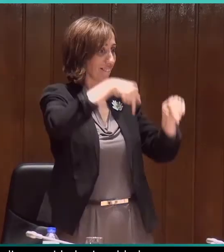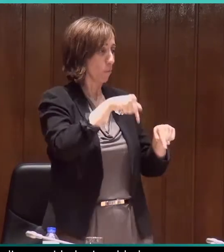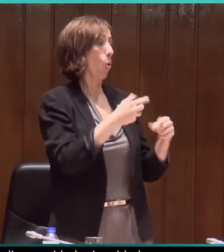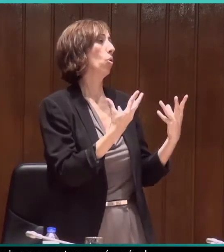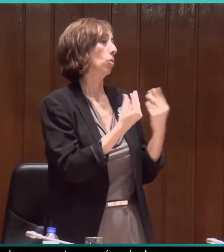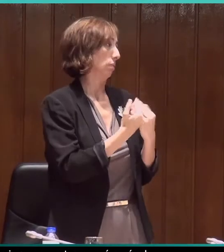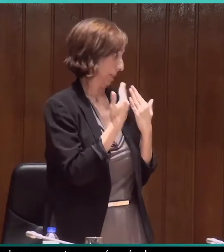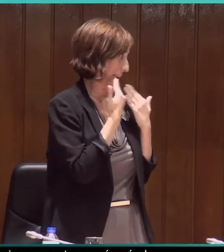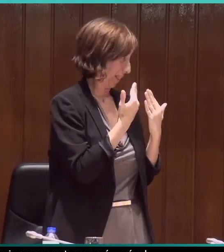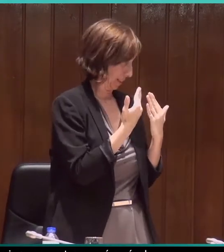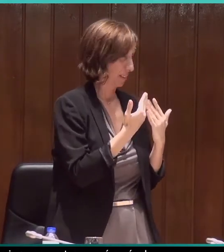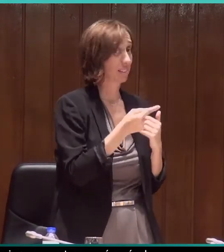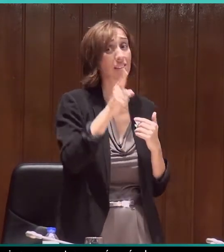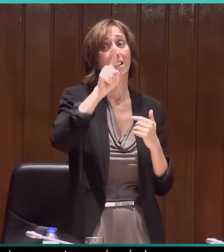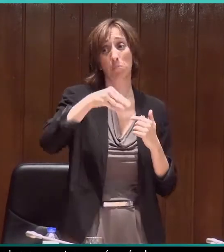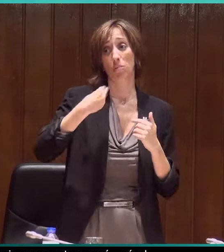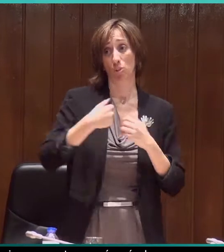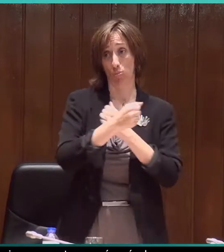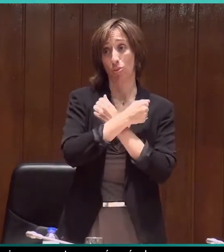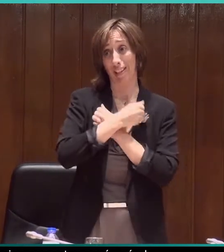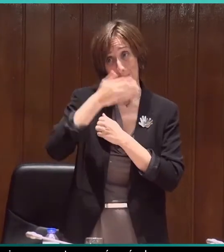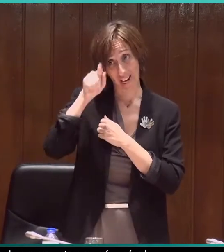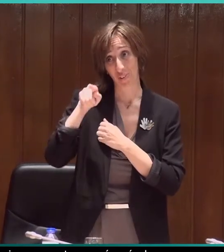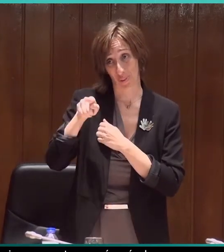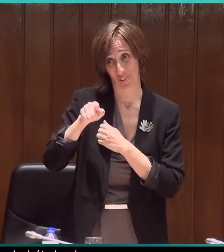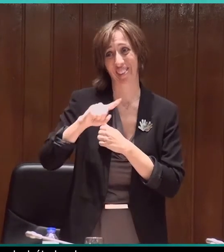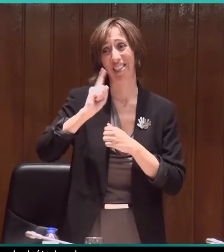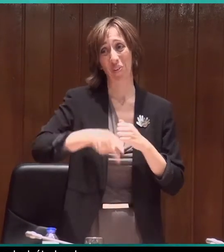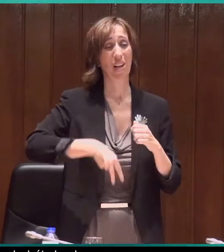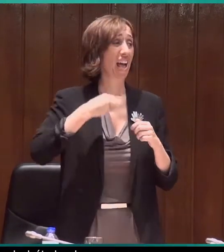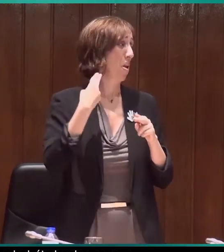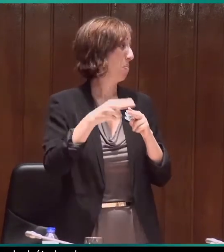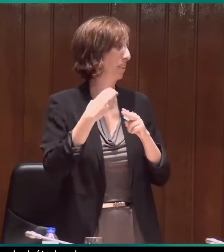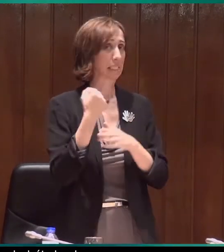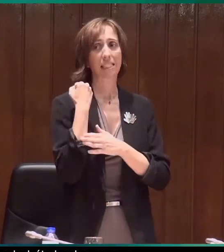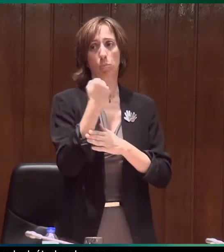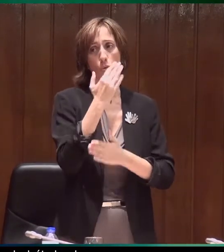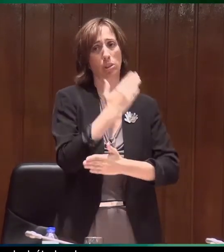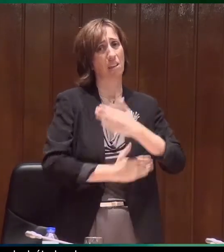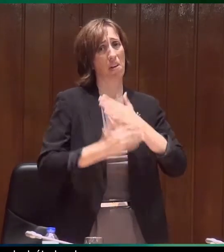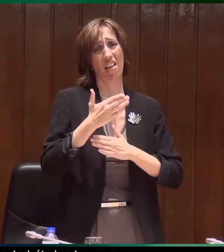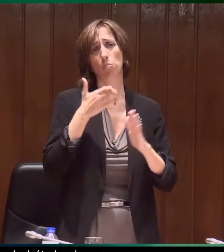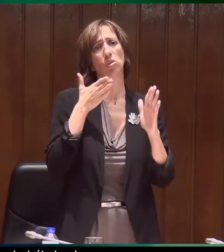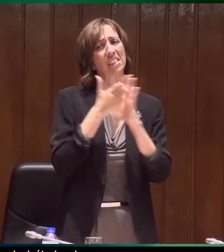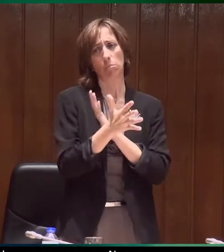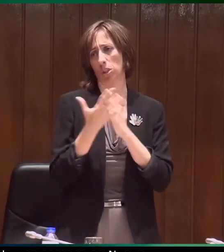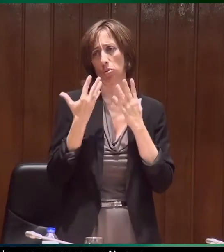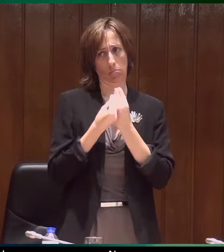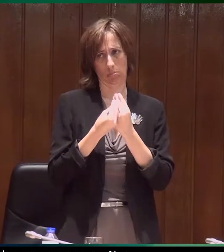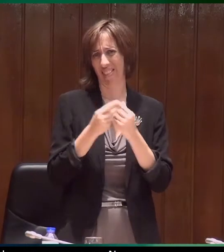ayer llegara Y si hoy nos acompañaseis de agradecer también a mi querido Nacho al director general de políticas de la discapacidad apoya la